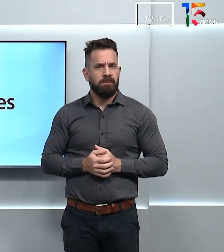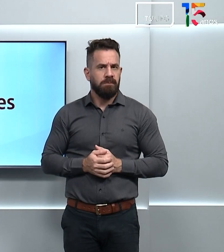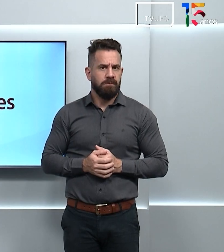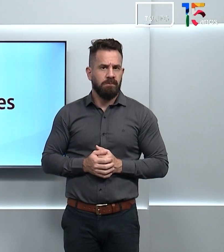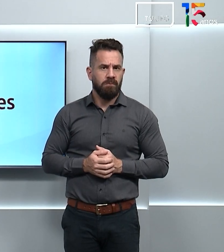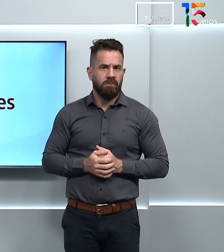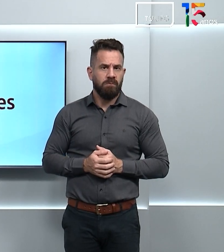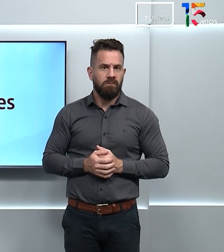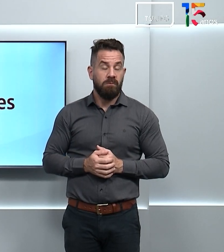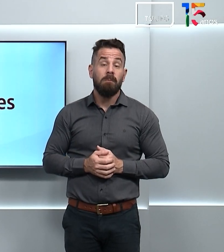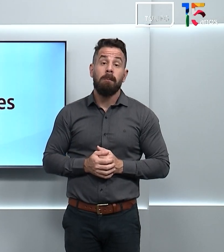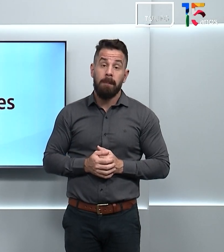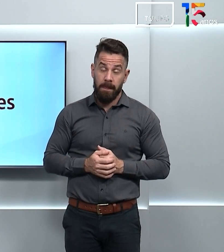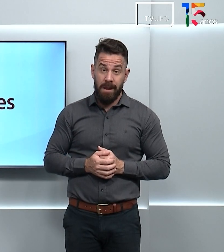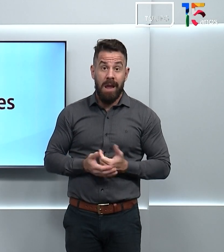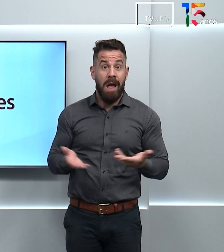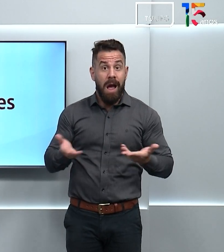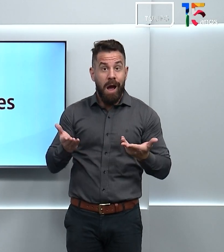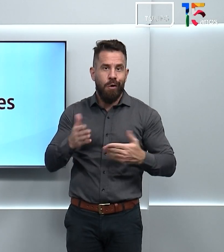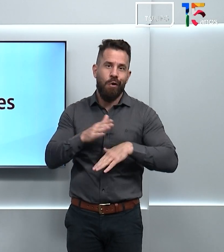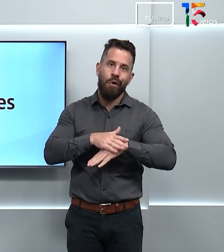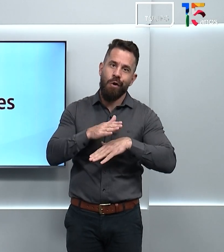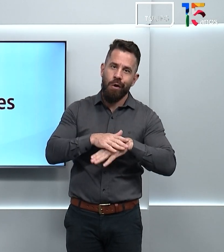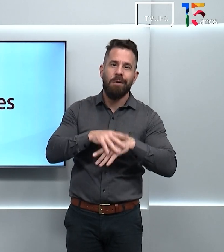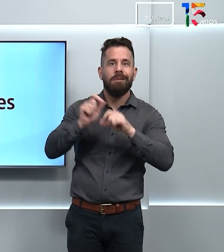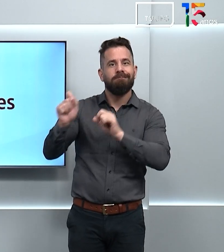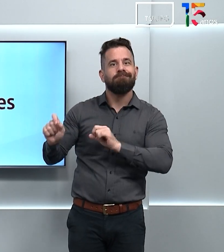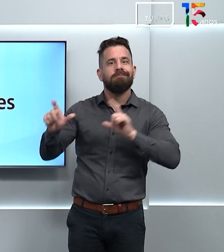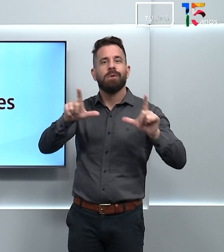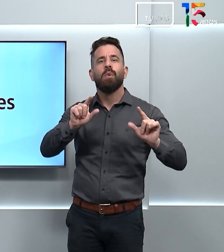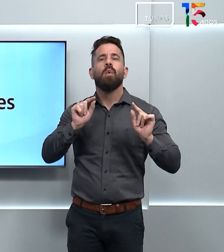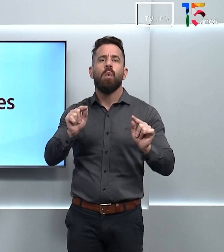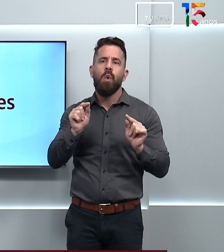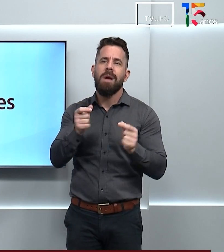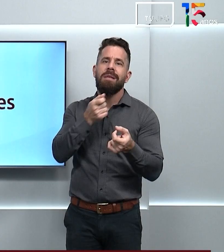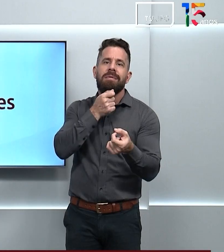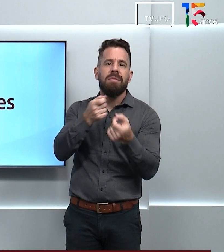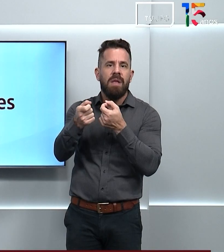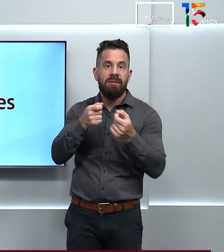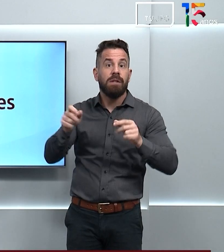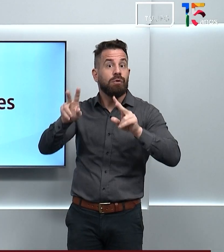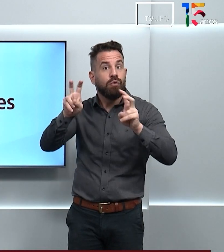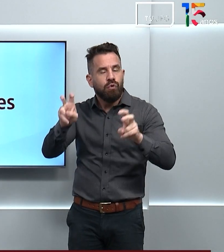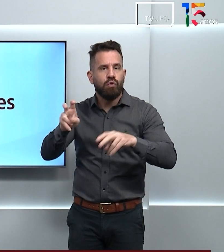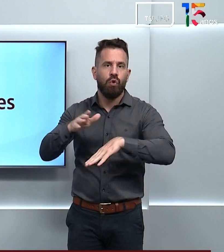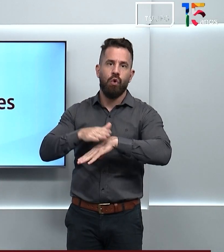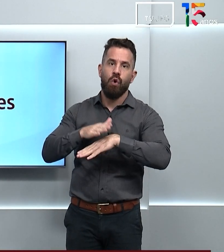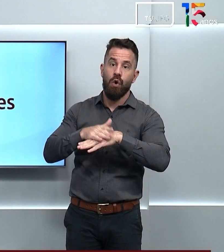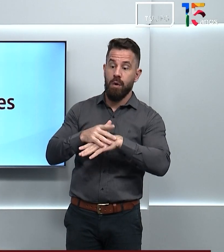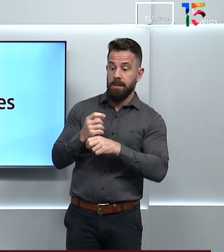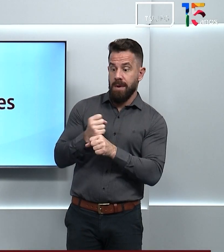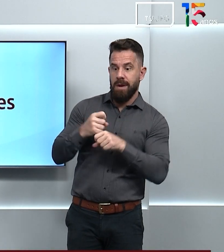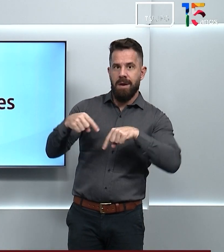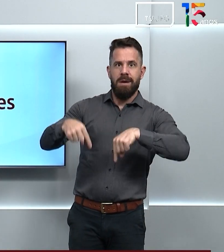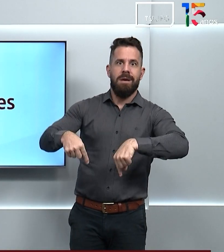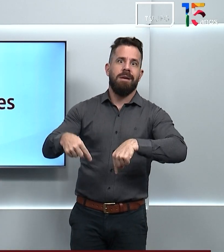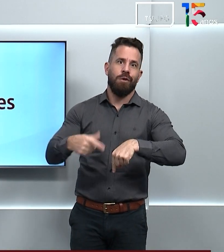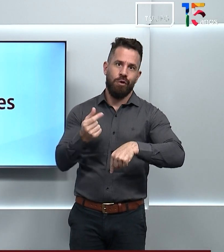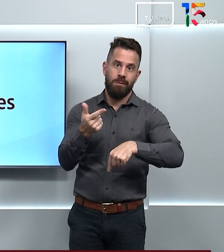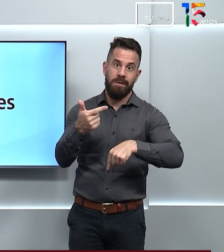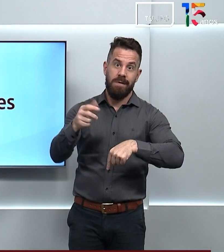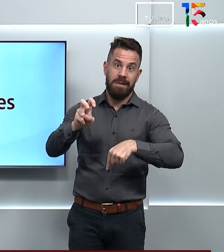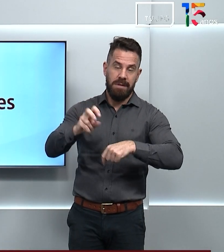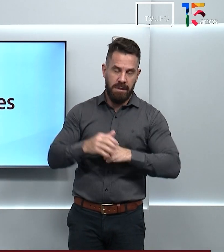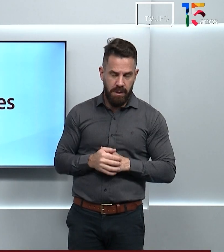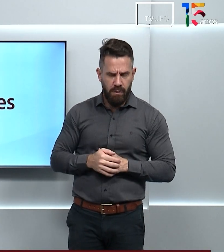E agora a gente volta com a nossa série especial de entrevistas que está fazendo análises sobre esse ano de 2025 que acabou de começar. E agora